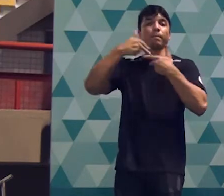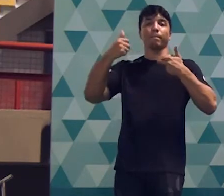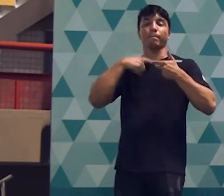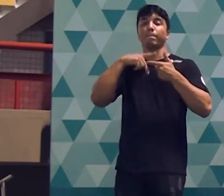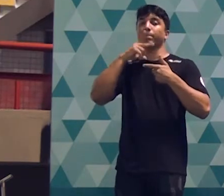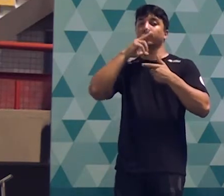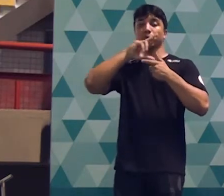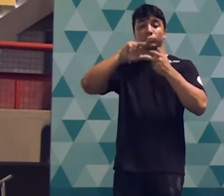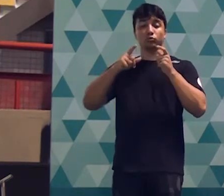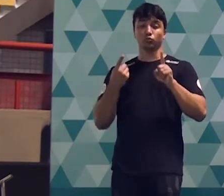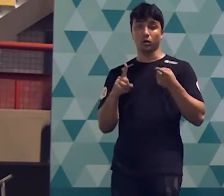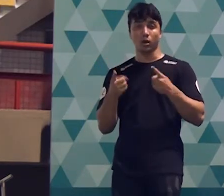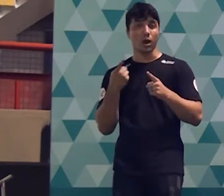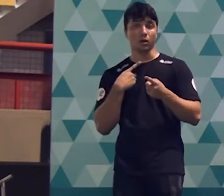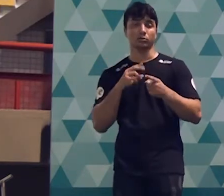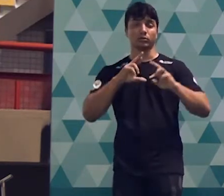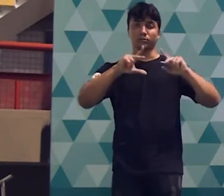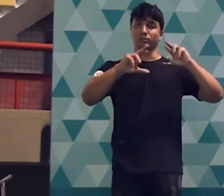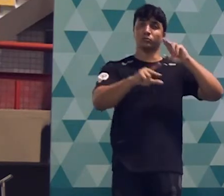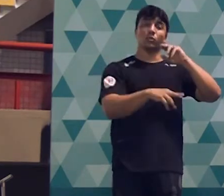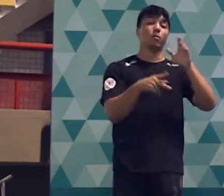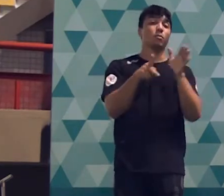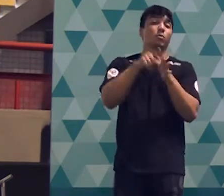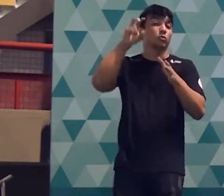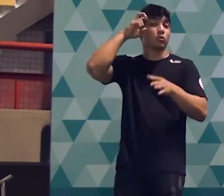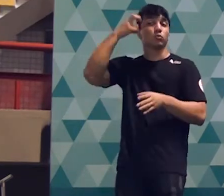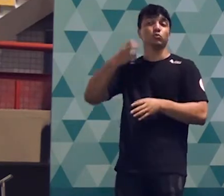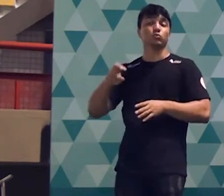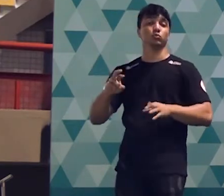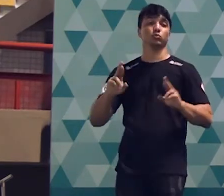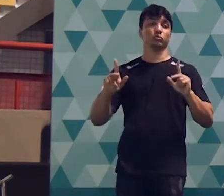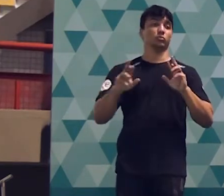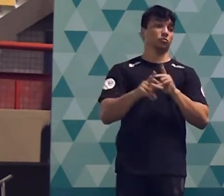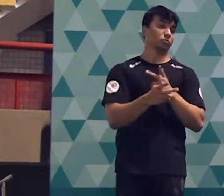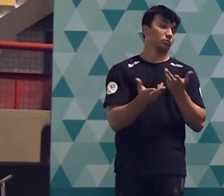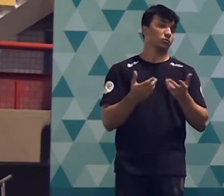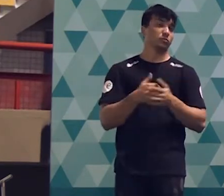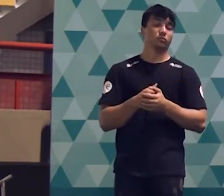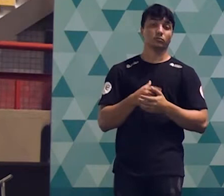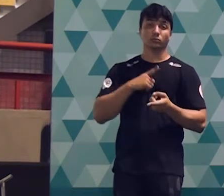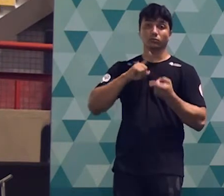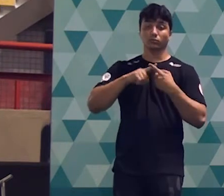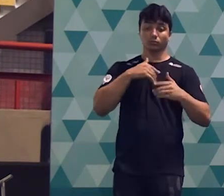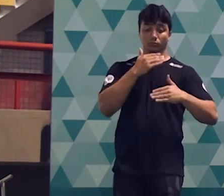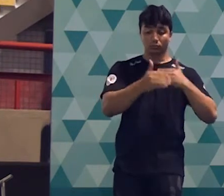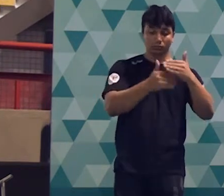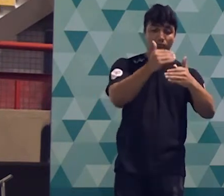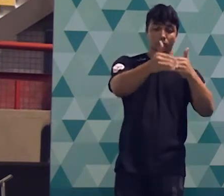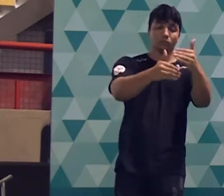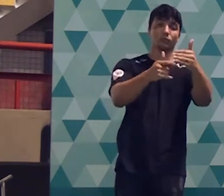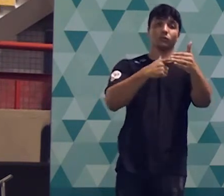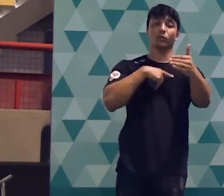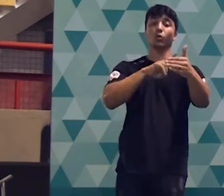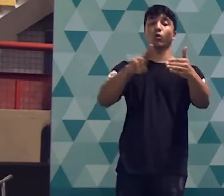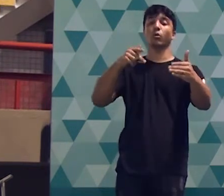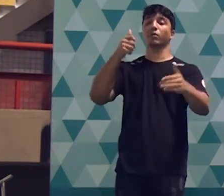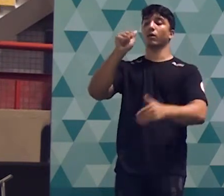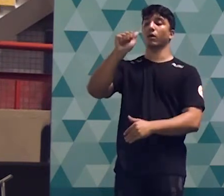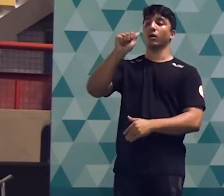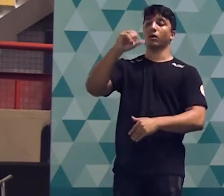churrasco. O que é isso, professor? Cultura. Existe um processo de